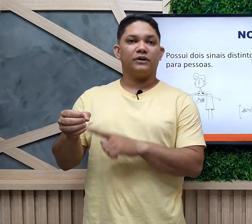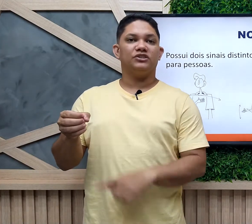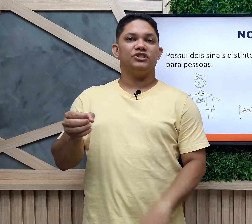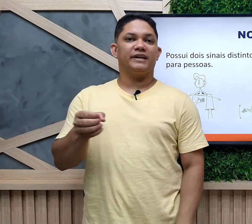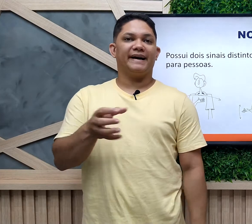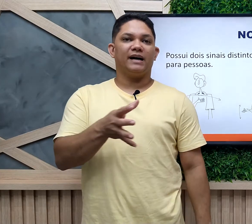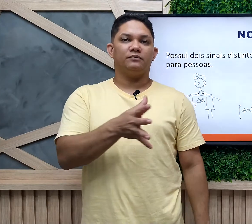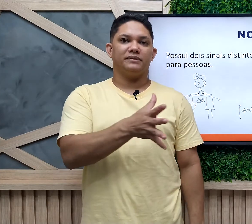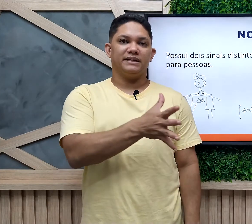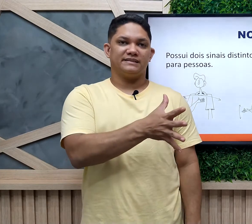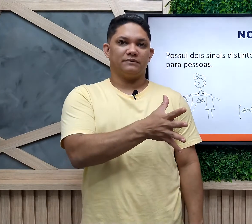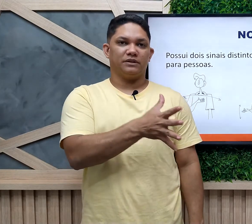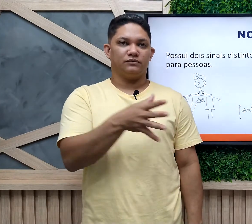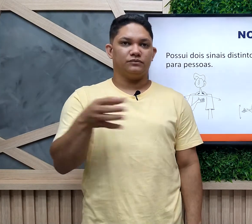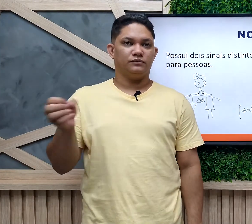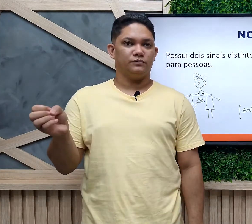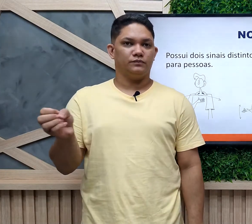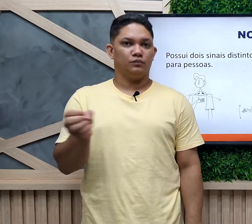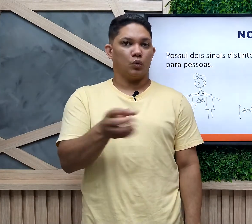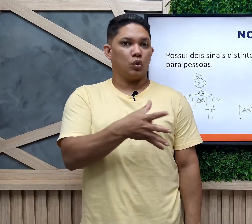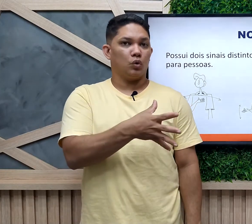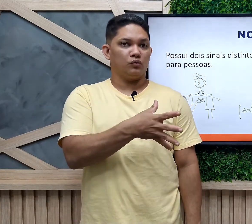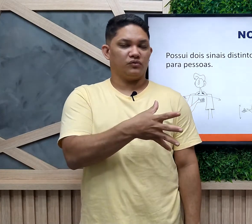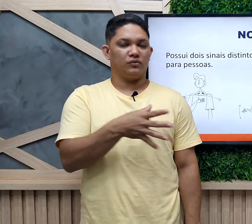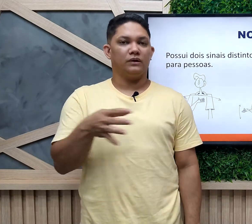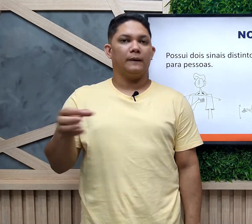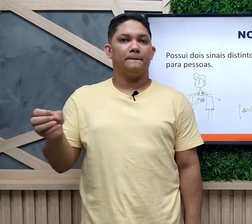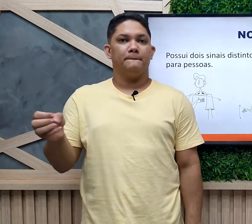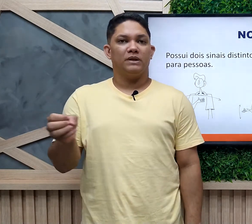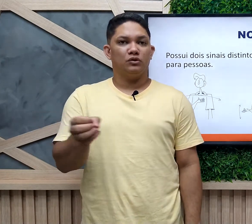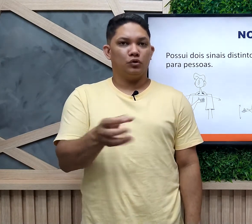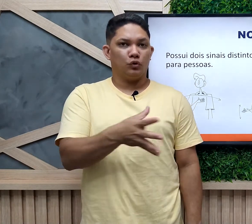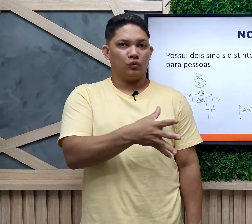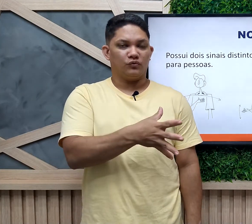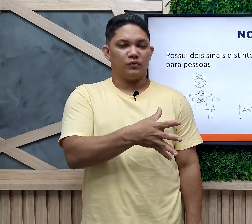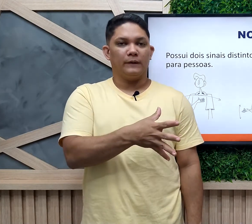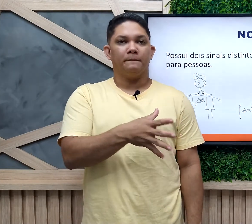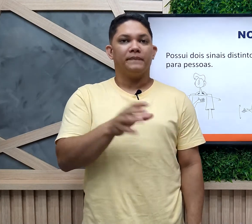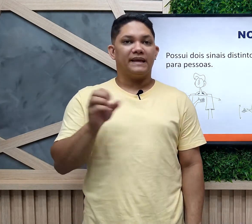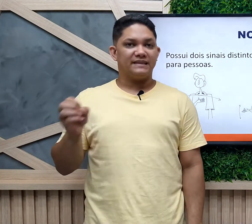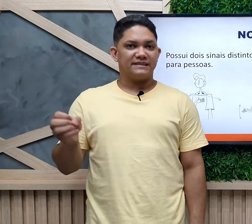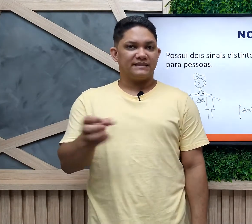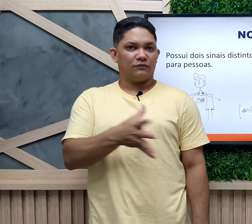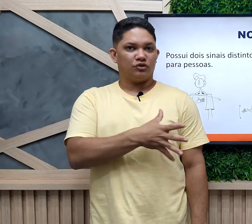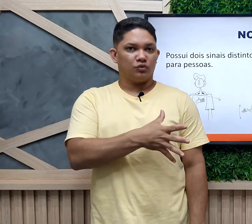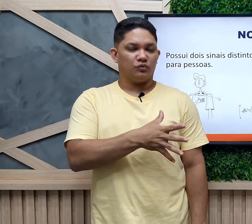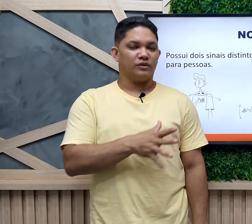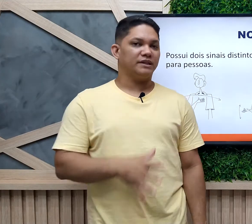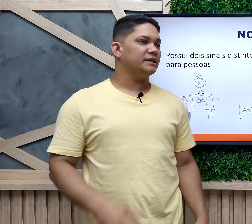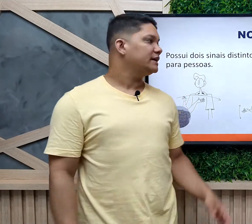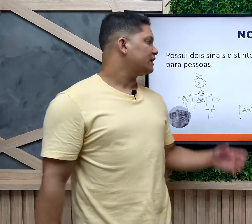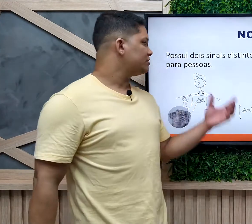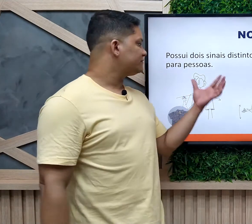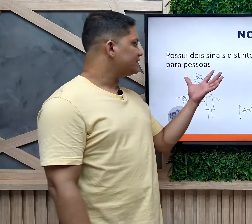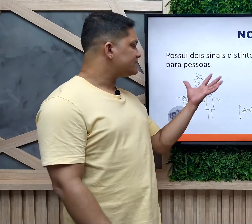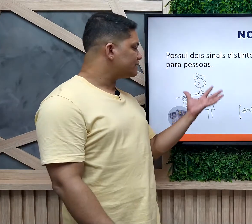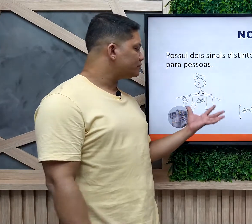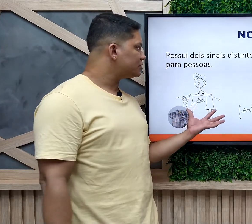a gente abre essa mão. Novo. Esse sinal de novo aqui, a gente vai sempre